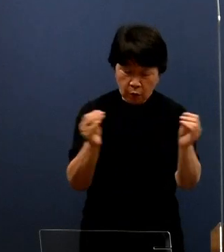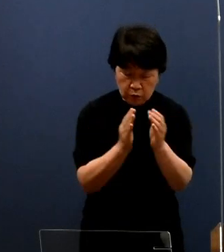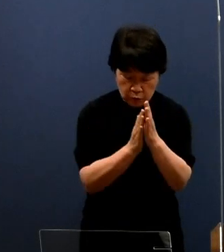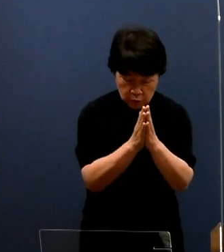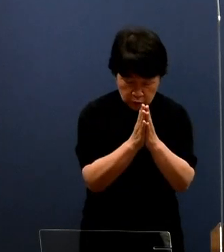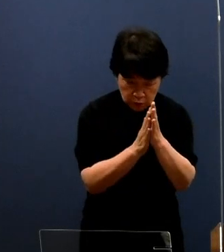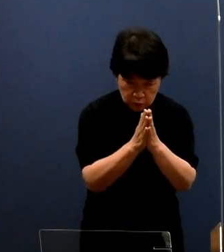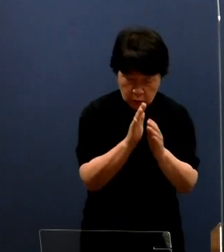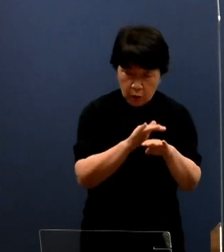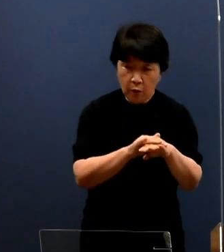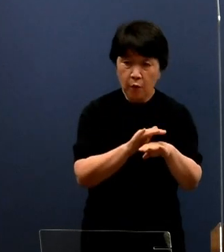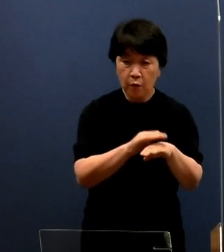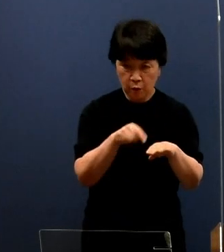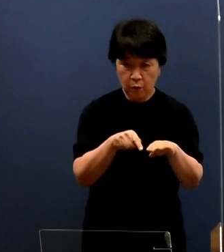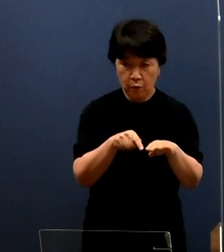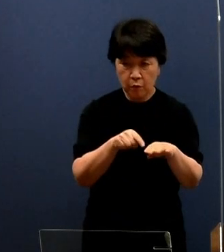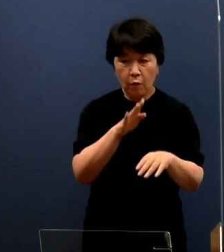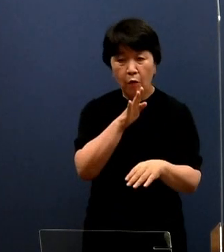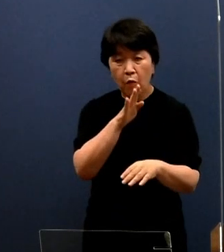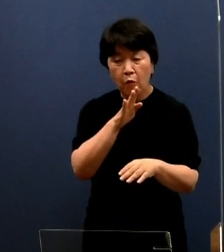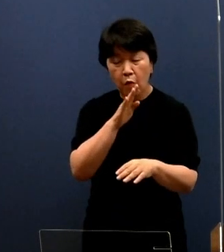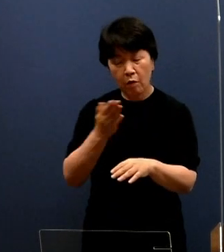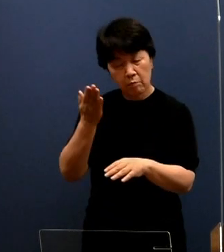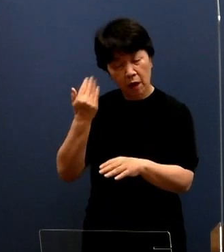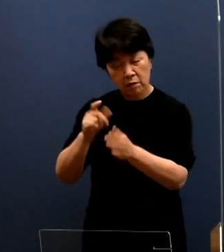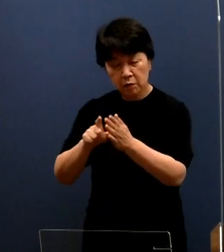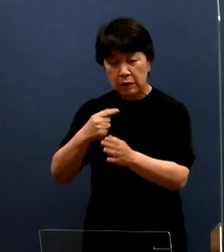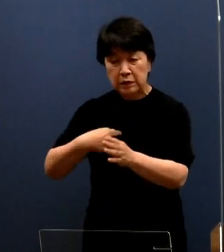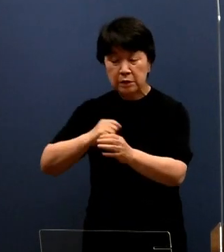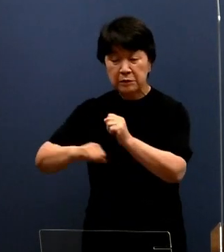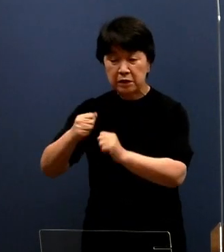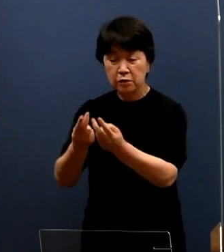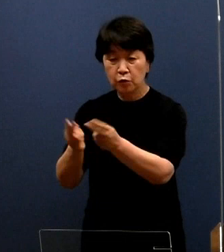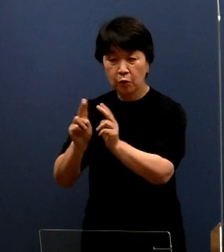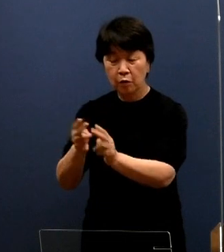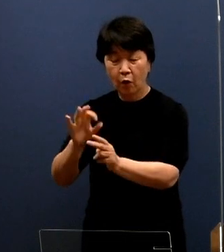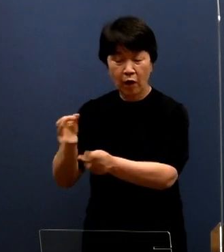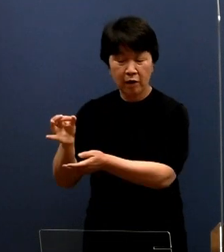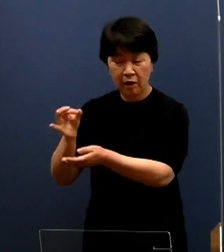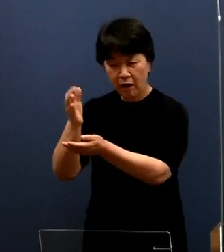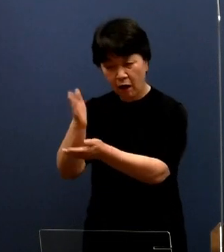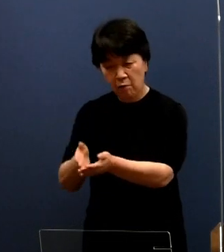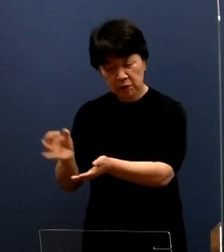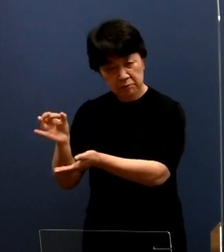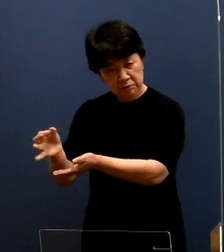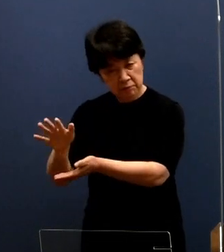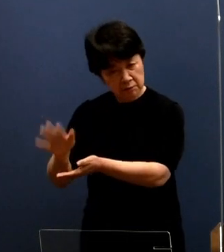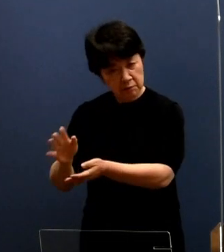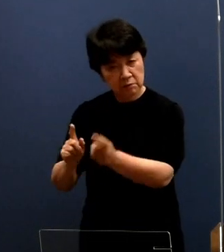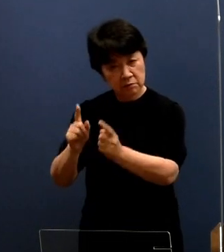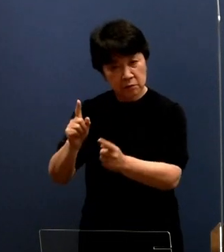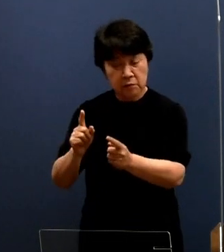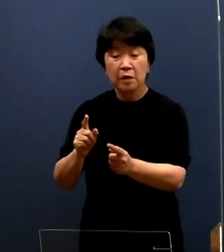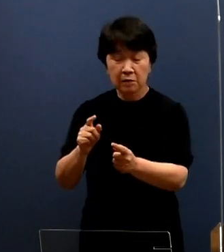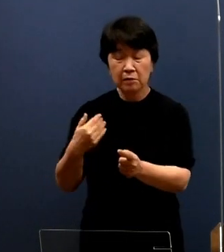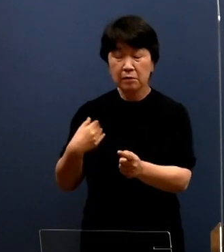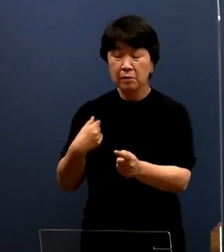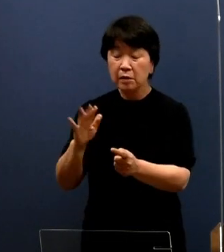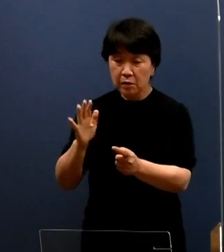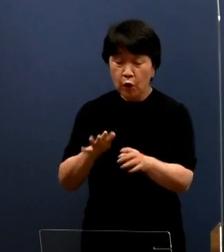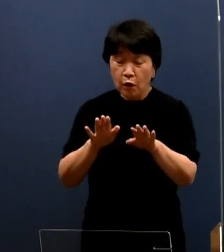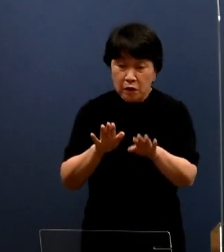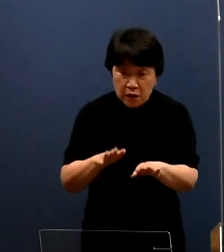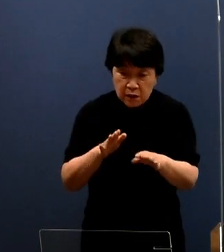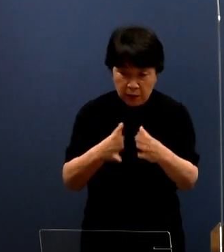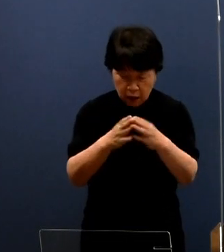従来であれば自民党が半分お金を出されていたのが出されなくなったということの間違いないんでしょうけど、全額国費になっていくということ、